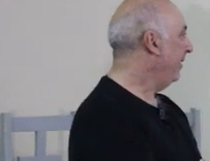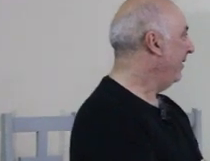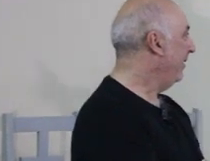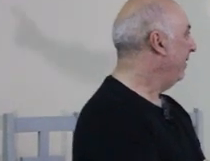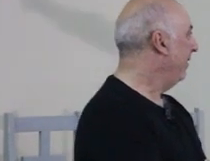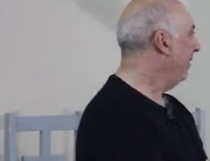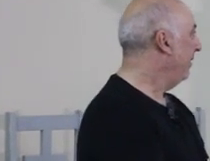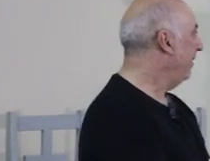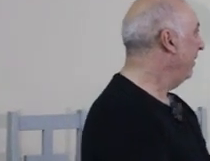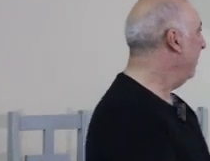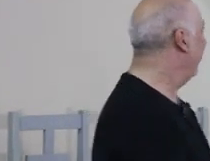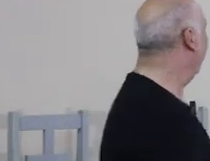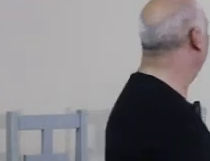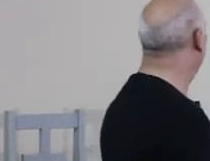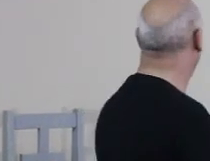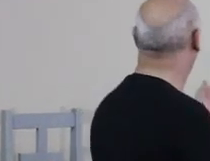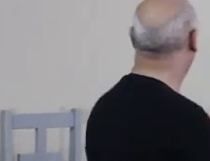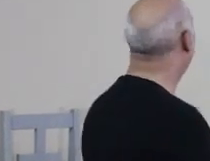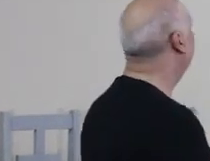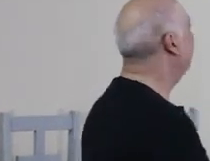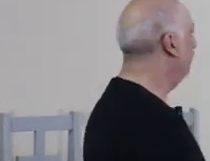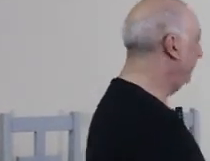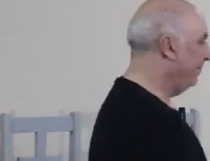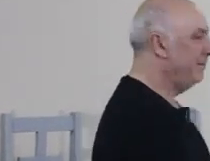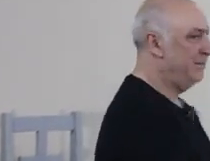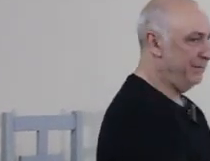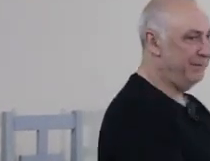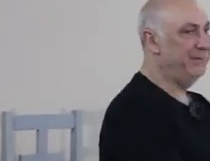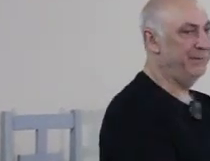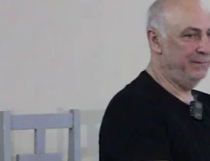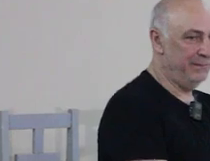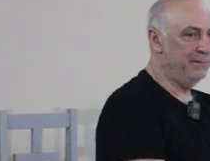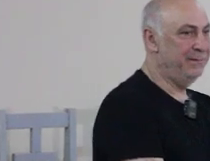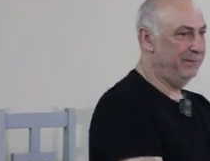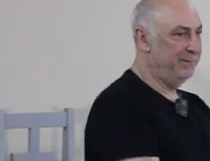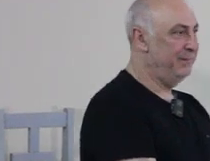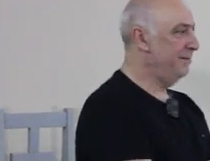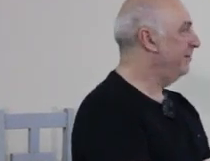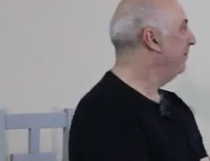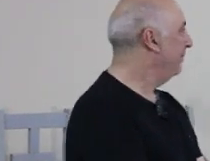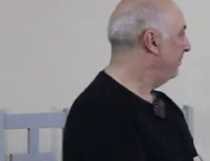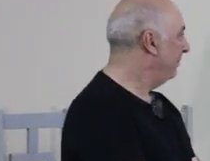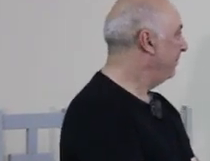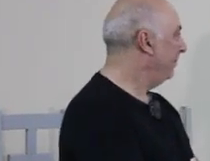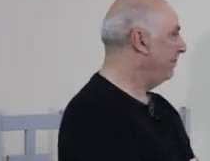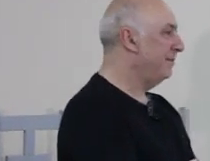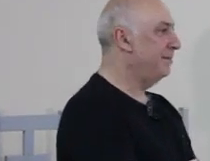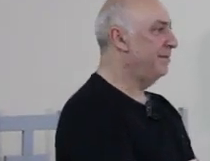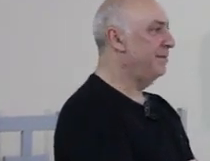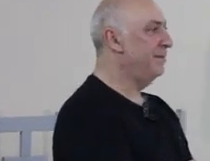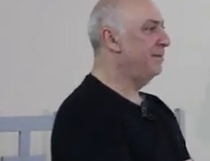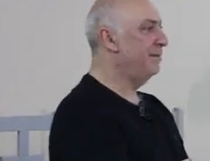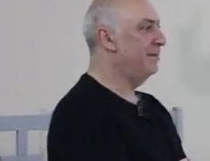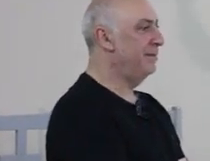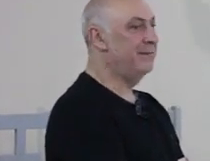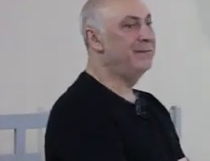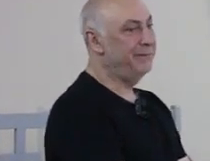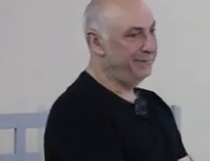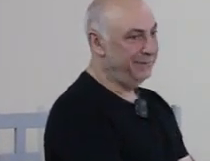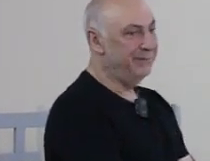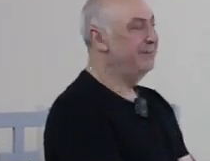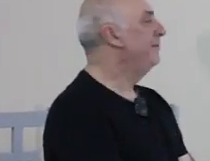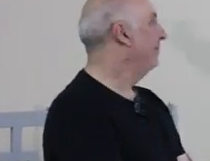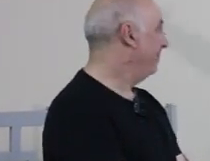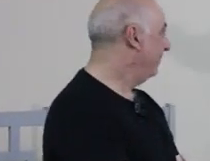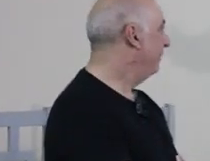caixa, e são aqui os quadros todos restaurados num projeto do estado, com o apoio de quem? Da Van, que foi feita onde?